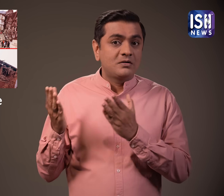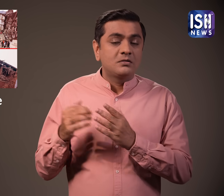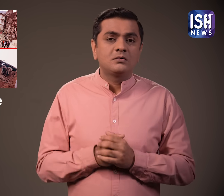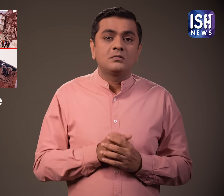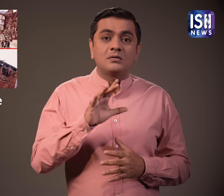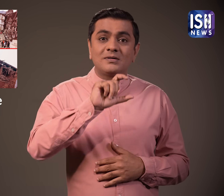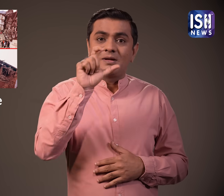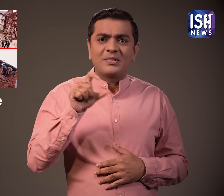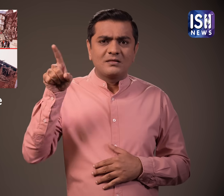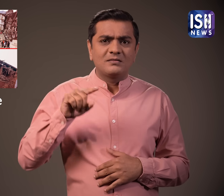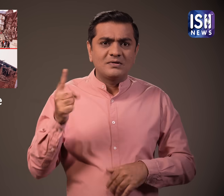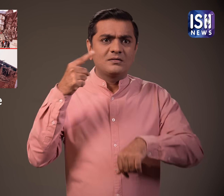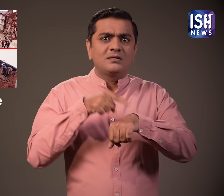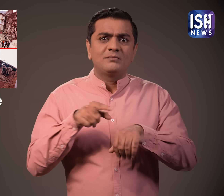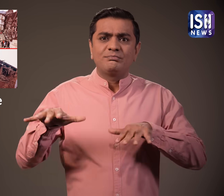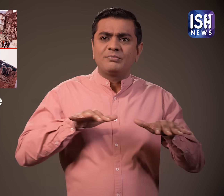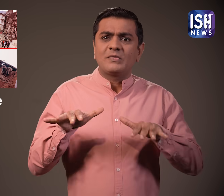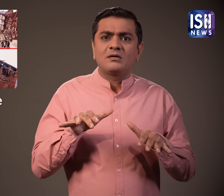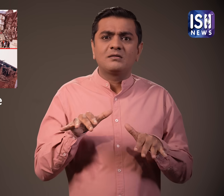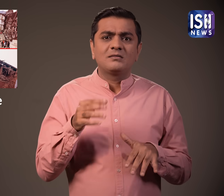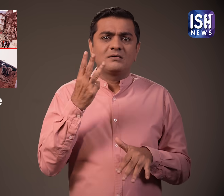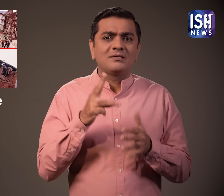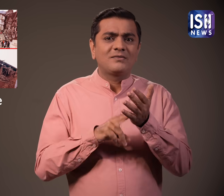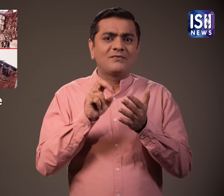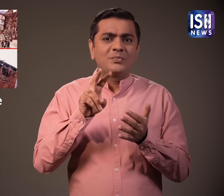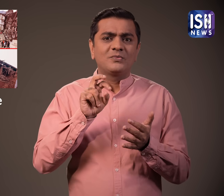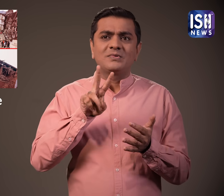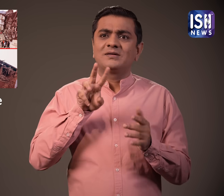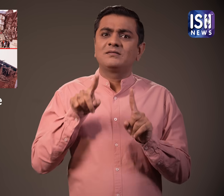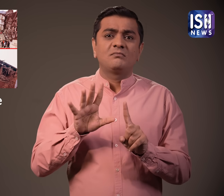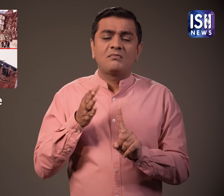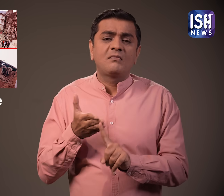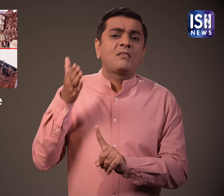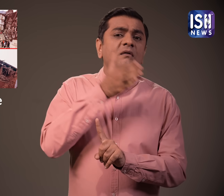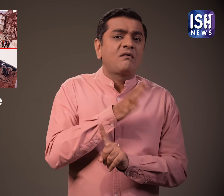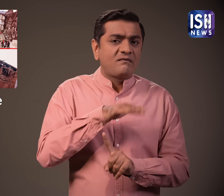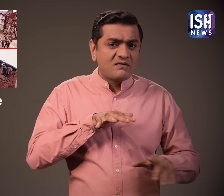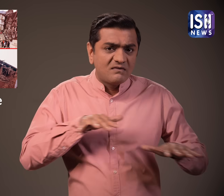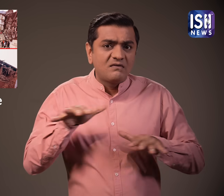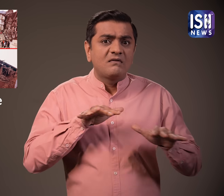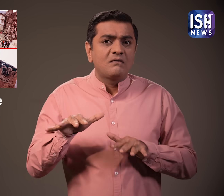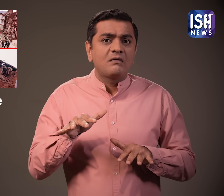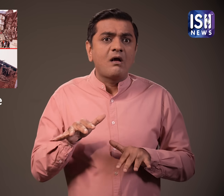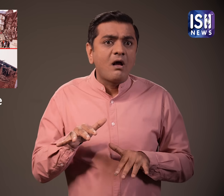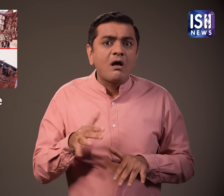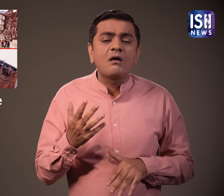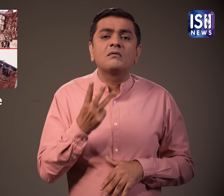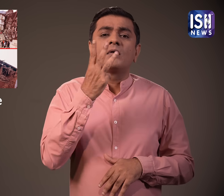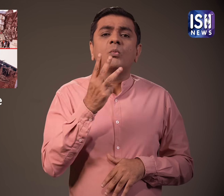3 नमेंबर से पहले नेपाल 3 अक्टोबर और 22 अक्टोबर 2023 को भी ऐसे ही